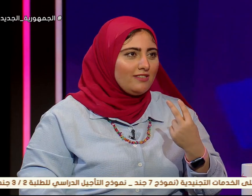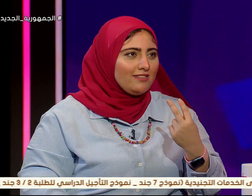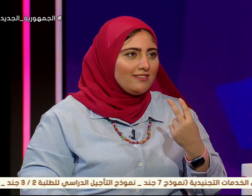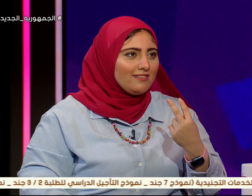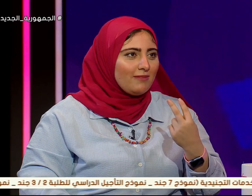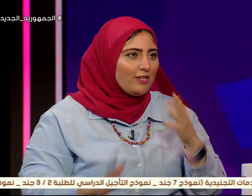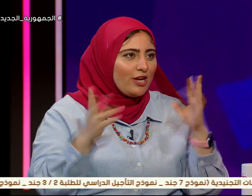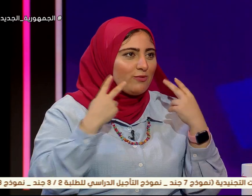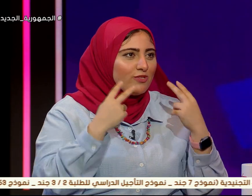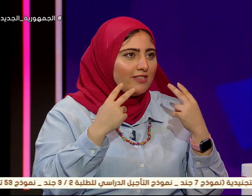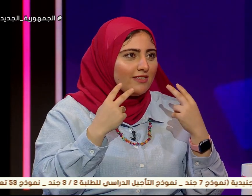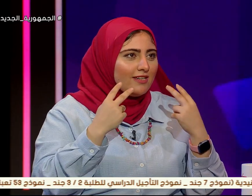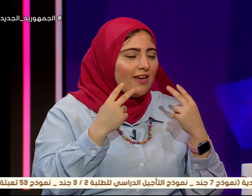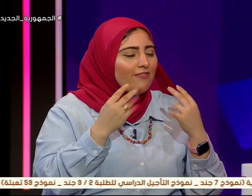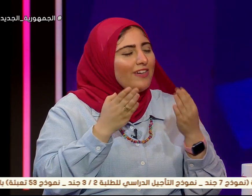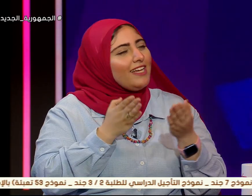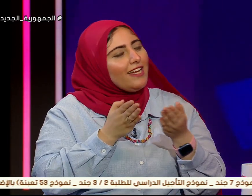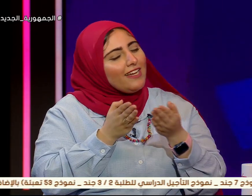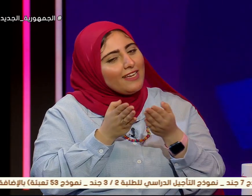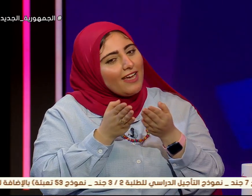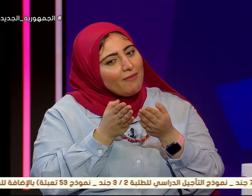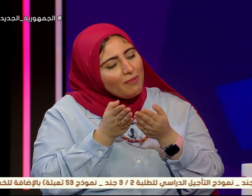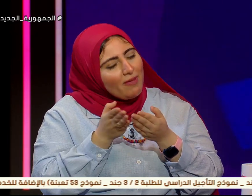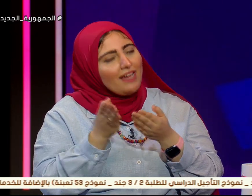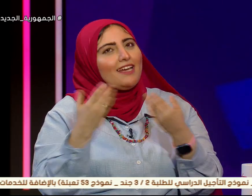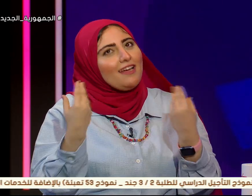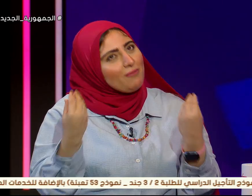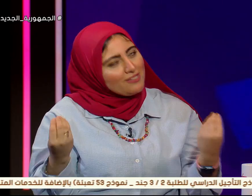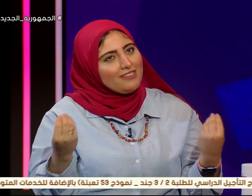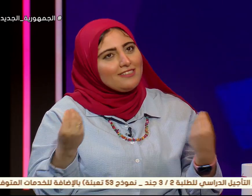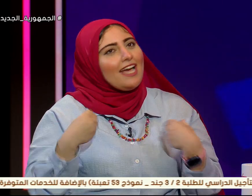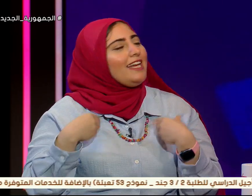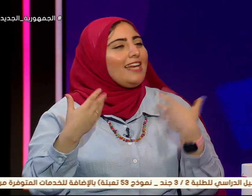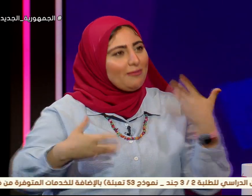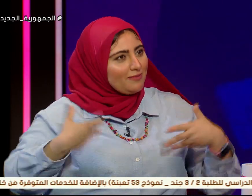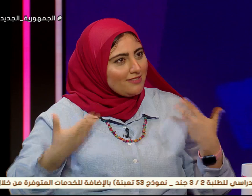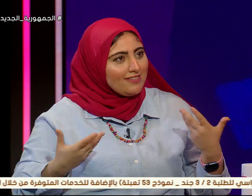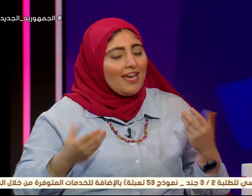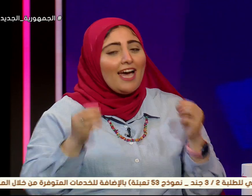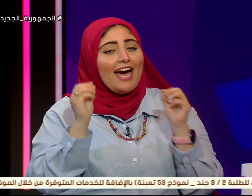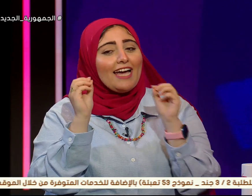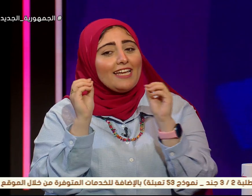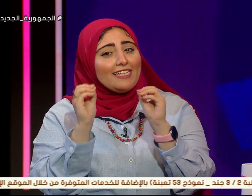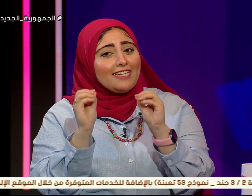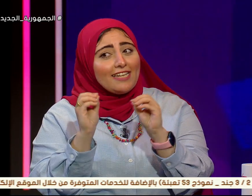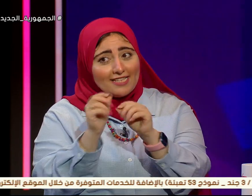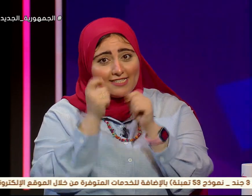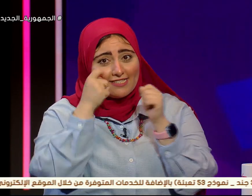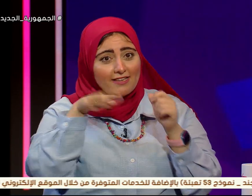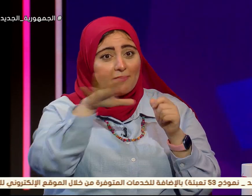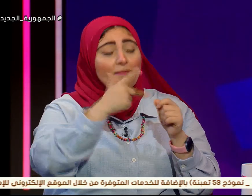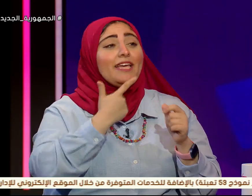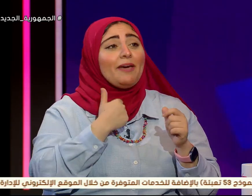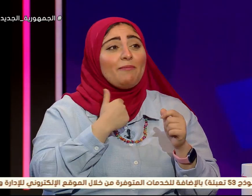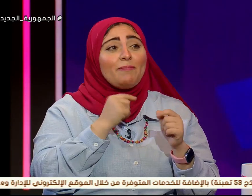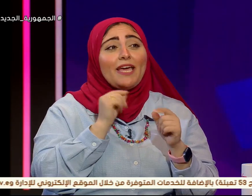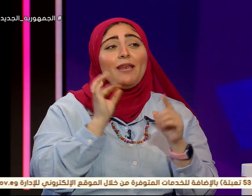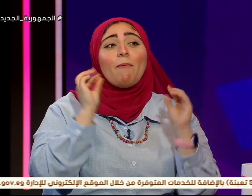لي ما حدش هيبص لي فانا بمعنى بسيط انا لعبت على ان الناس بتحب